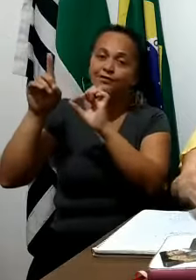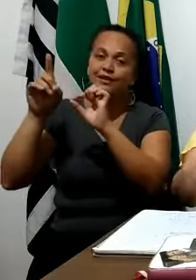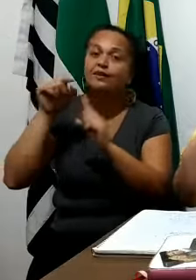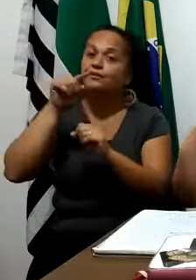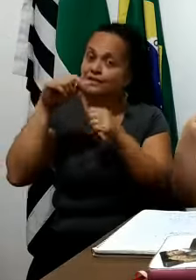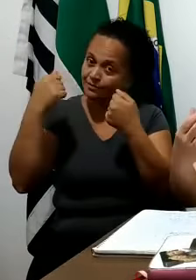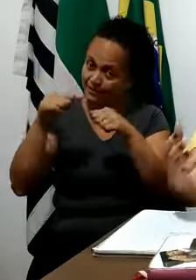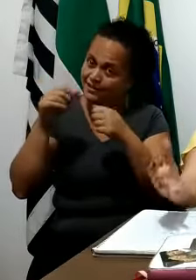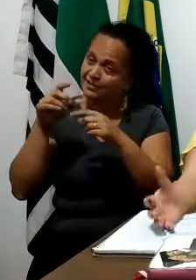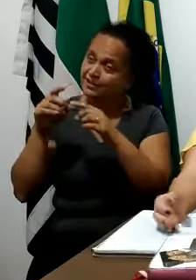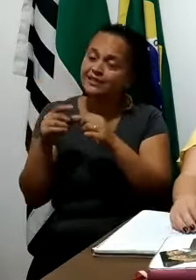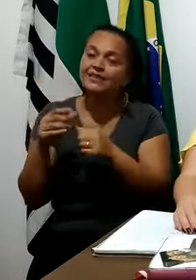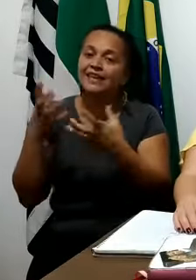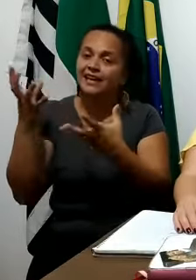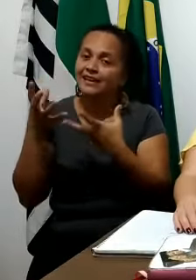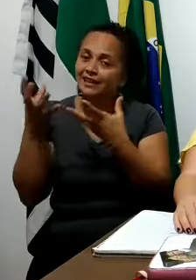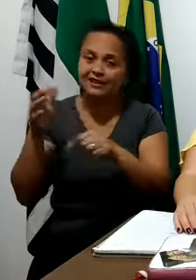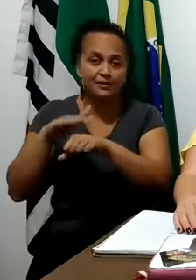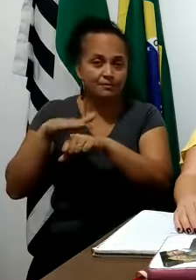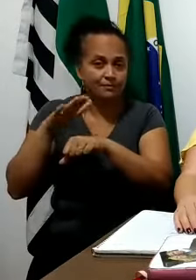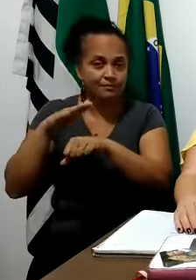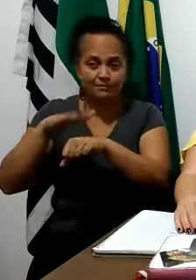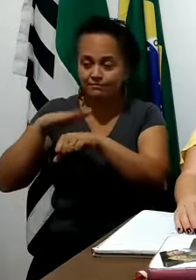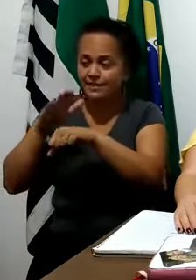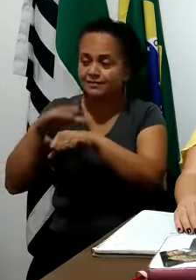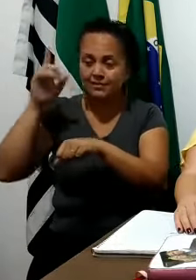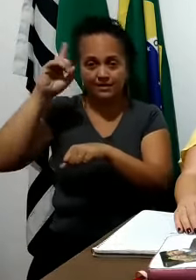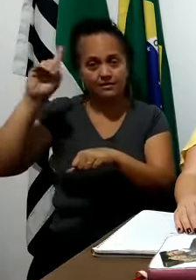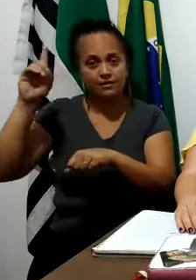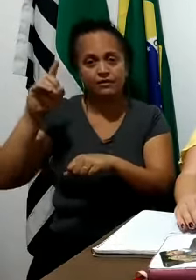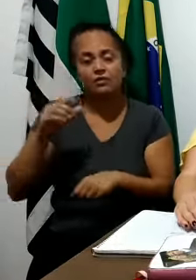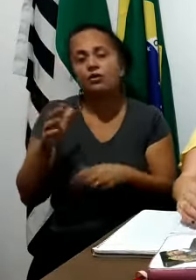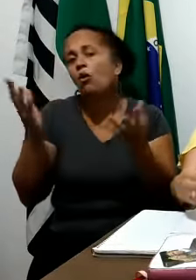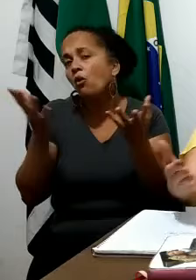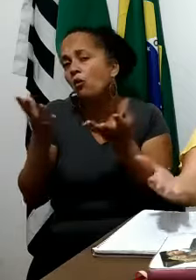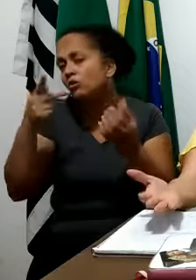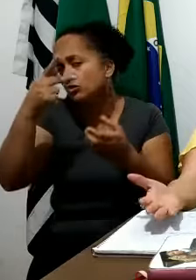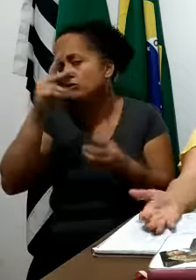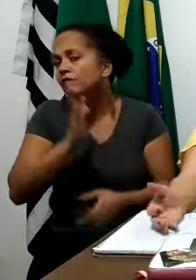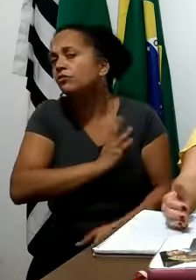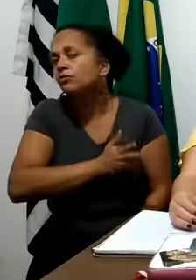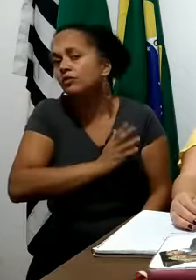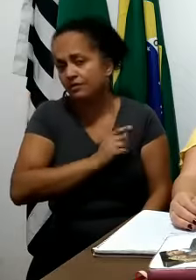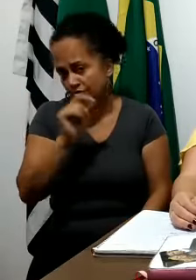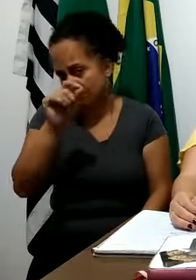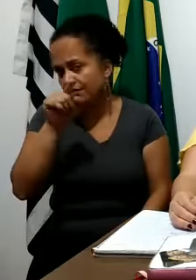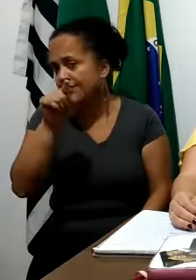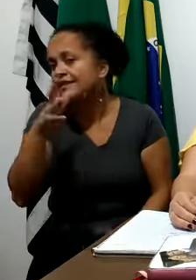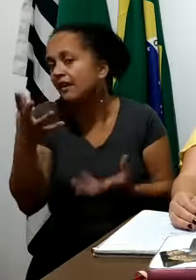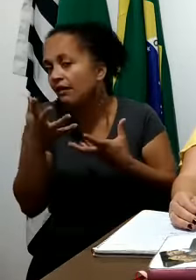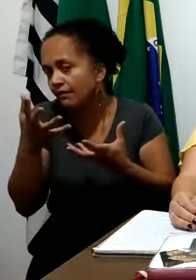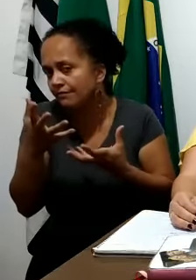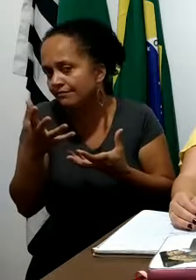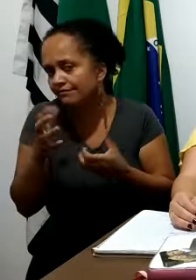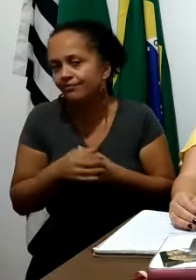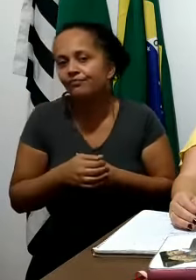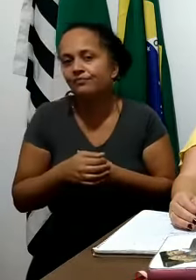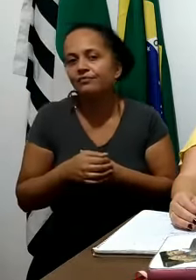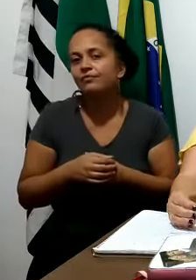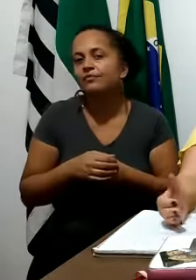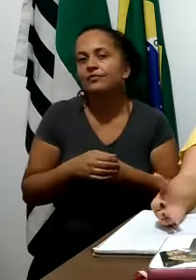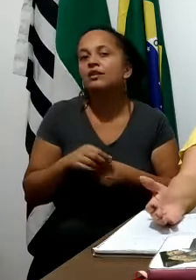boas. O que você vai depositar no seu coração hoje? Quais são os tesouros que o Senhor quer transferir para